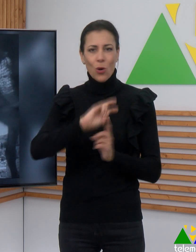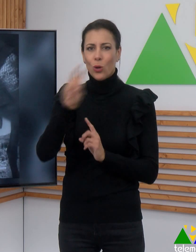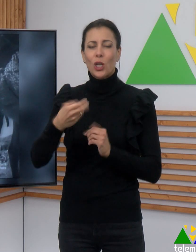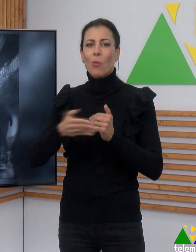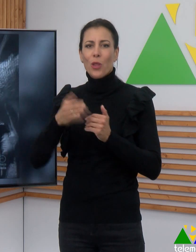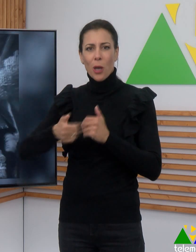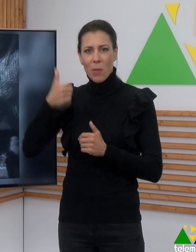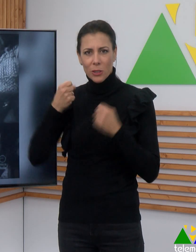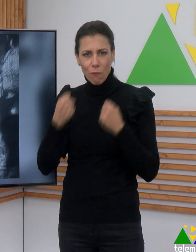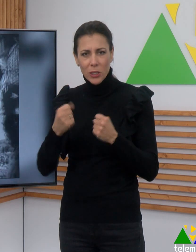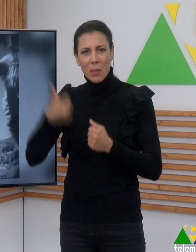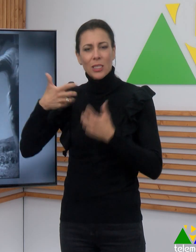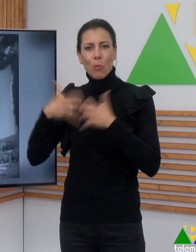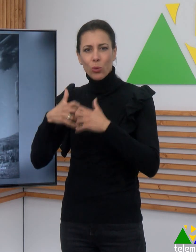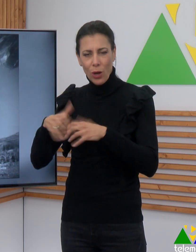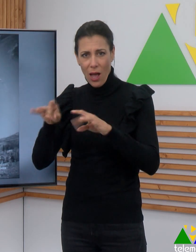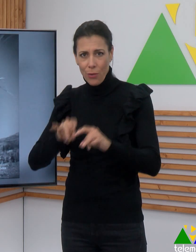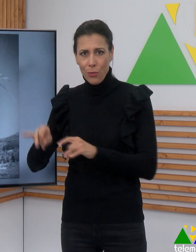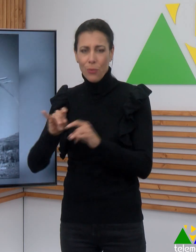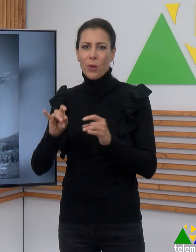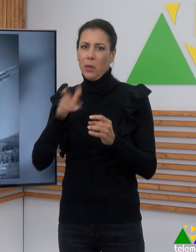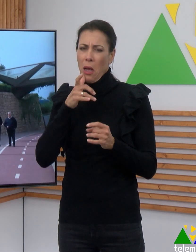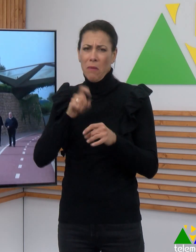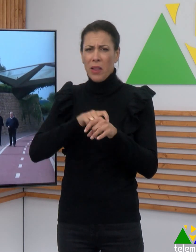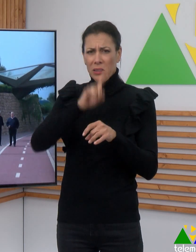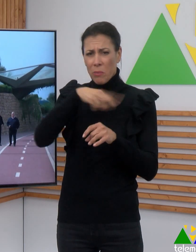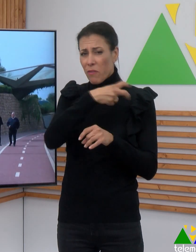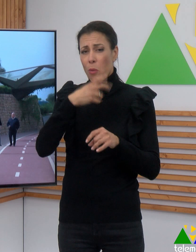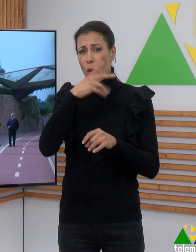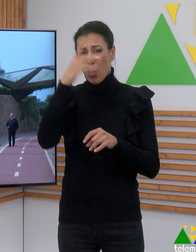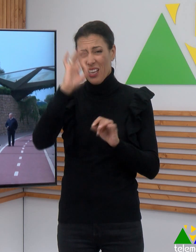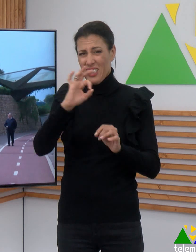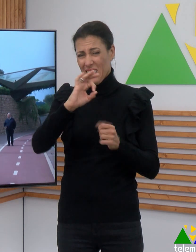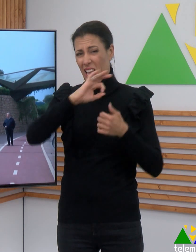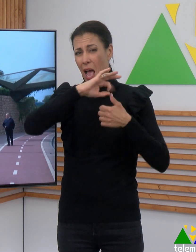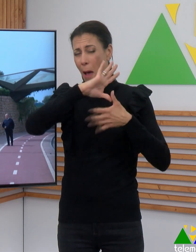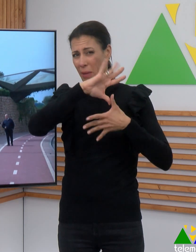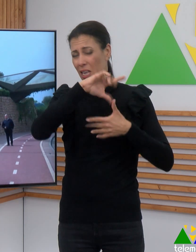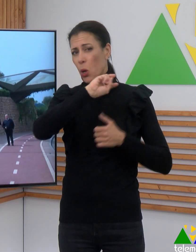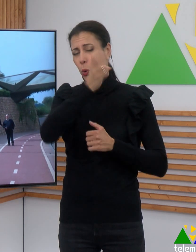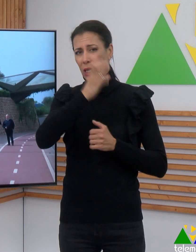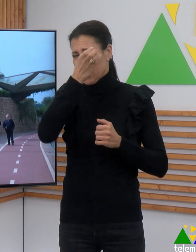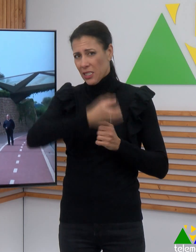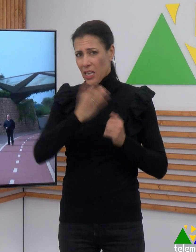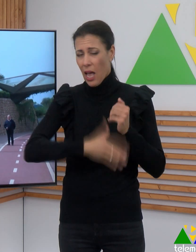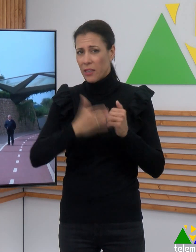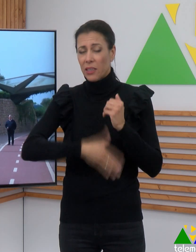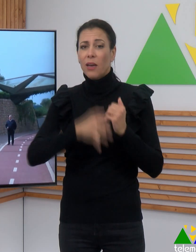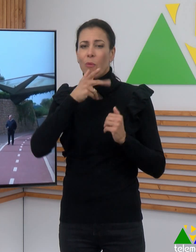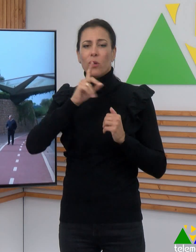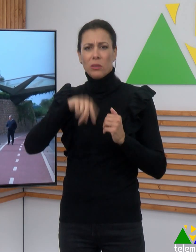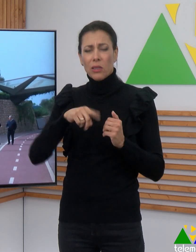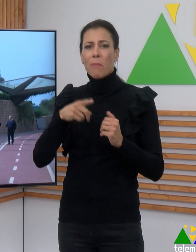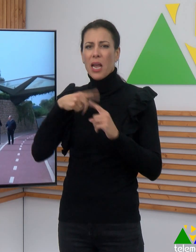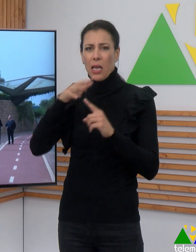más productoras en azúcar, que se habían venido, alguna variedad que había venido de América, de la caña americana, otras que se habían aclimatado